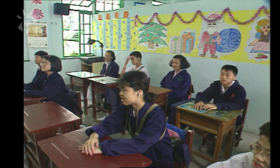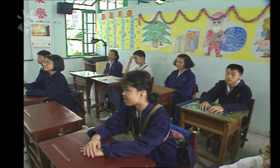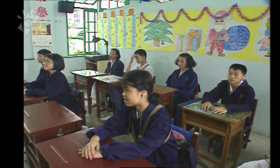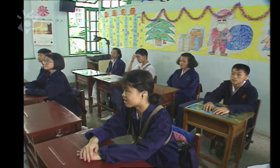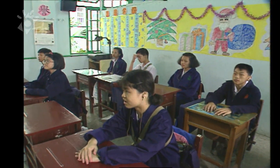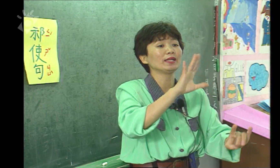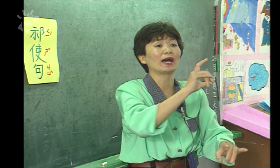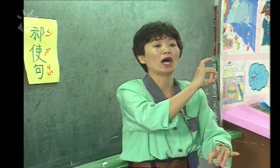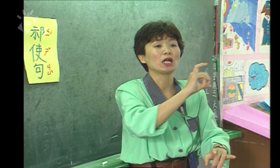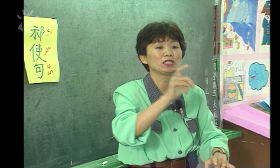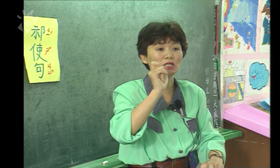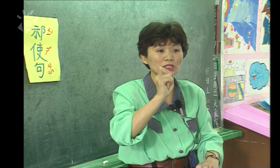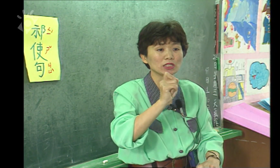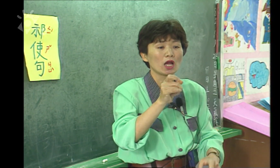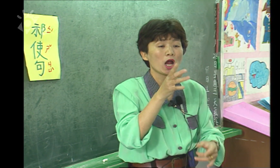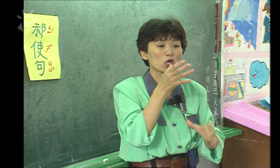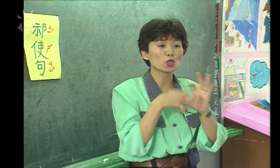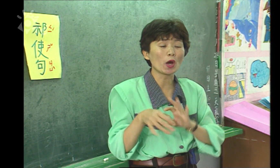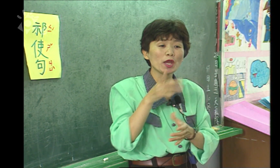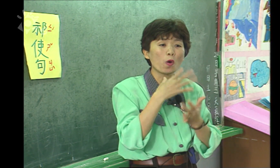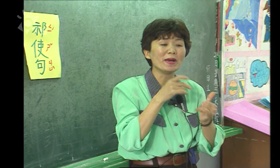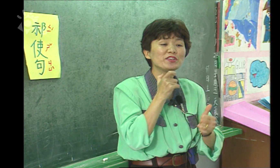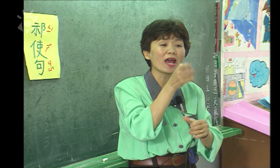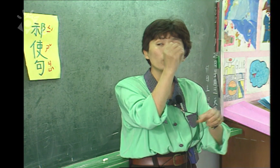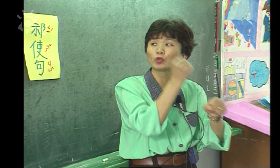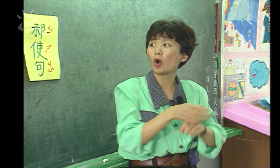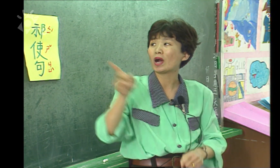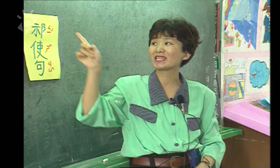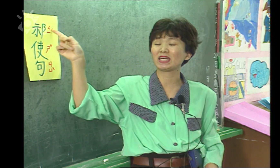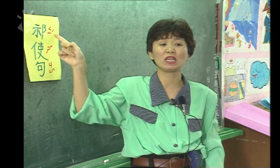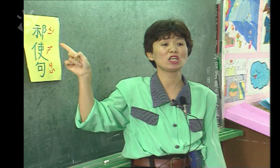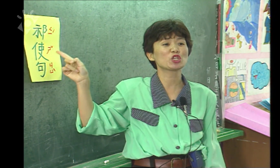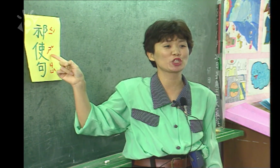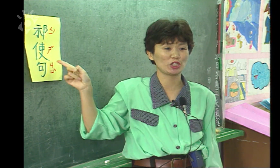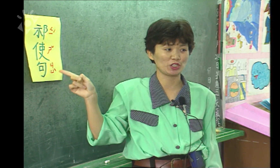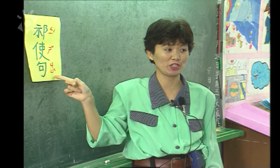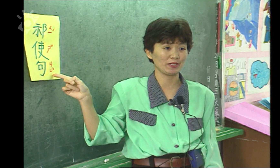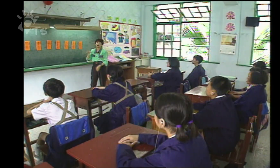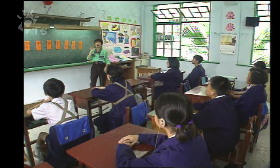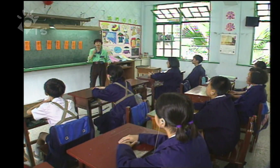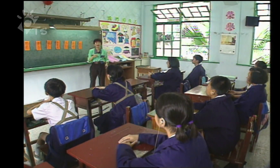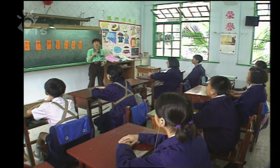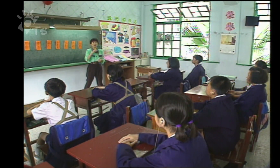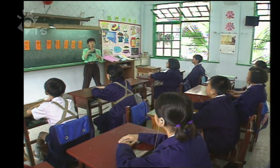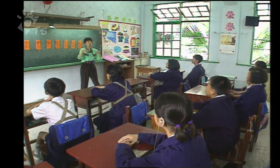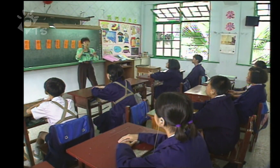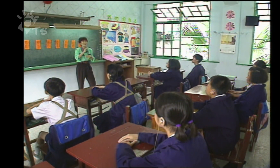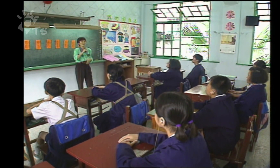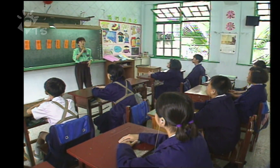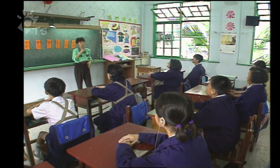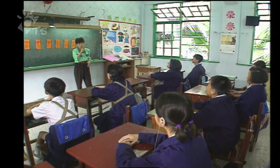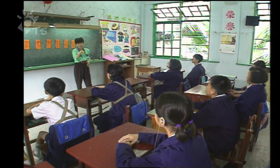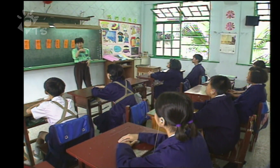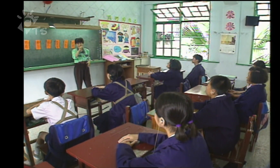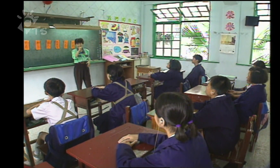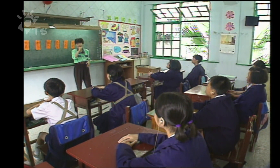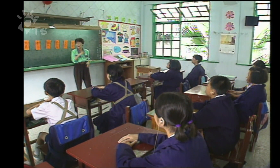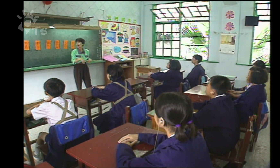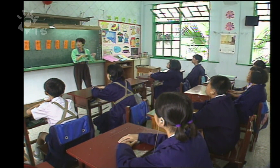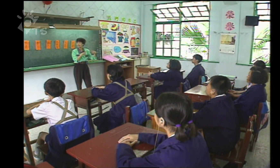语气的句子，所以我们叫做祈使句。 OK， 同学们都说得很好，接下